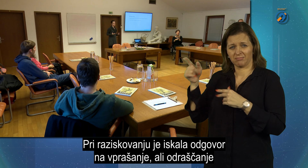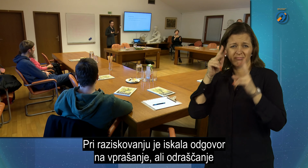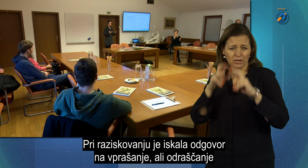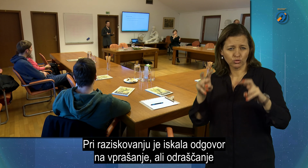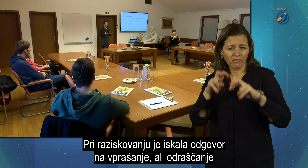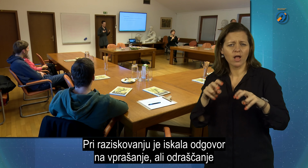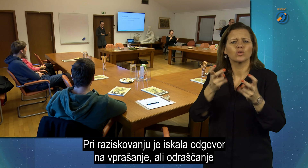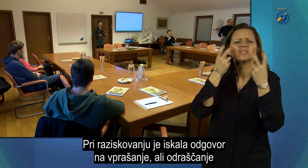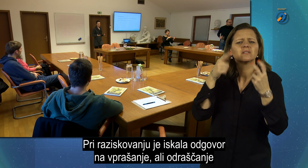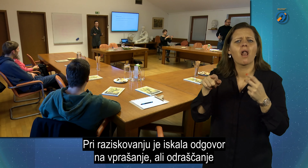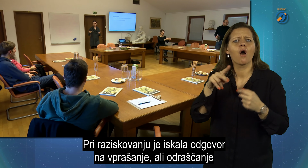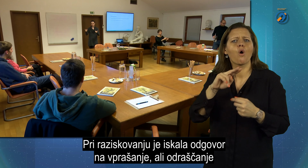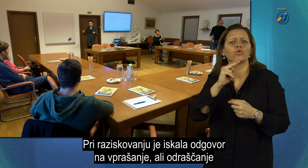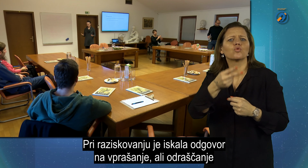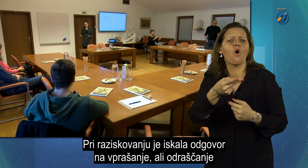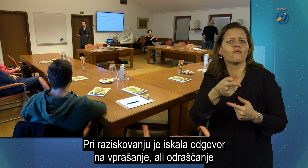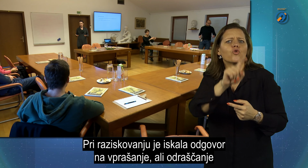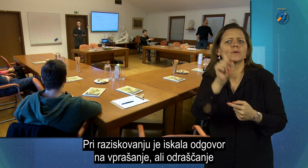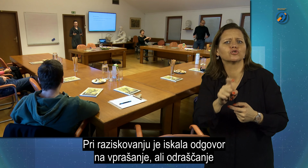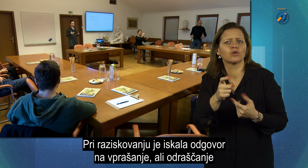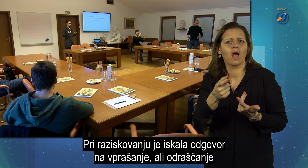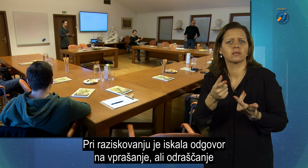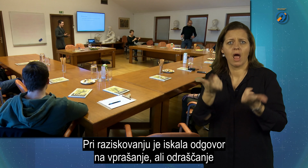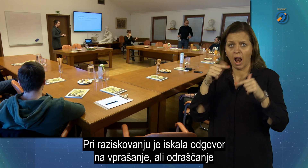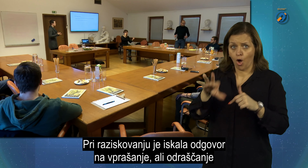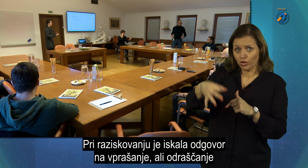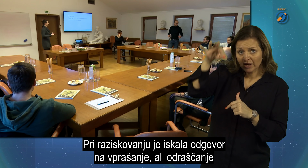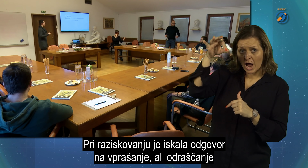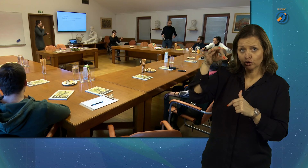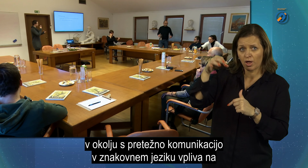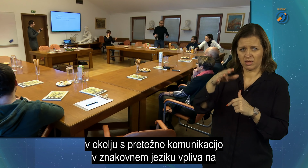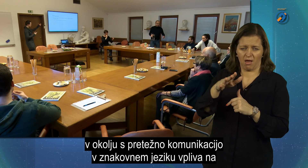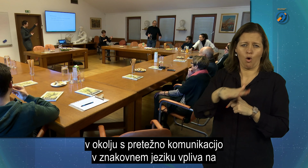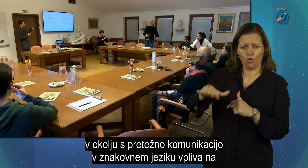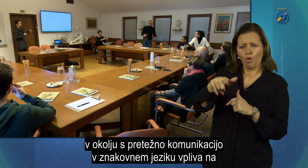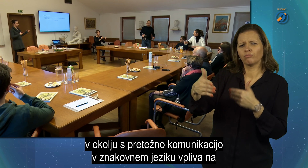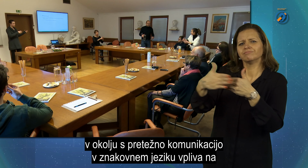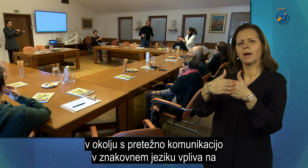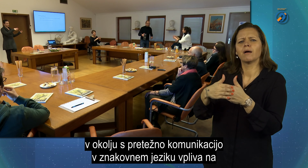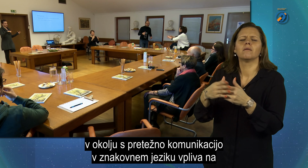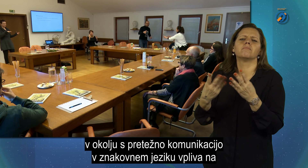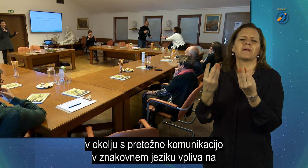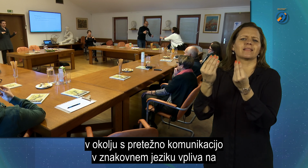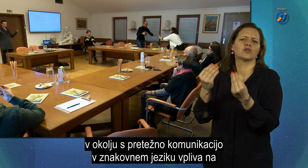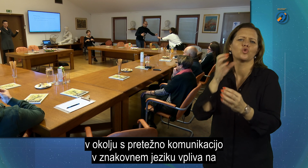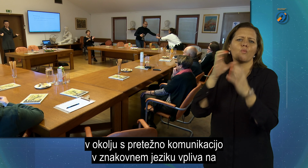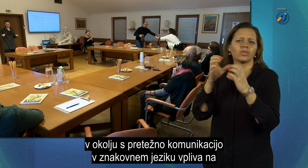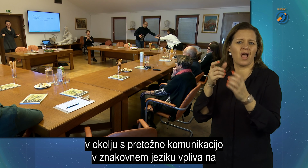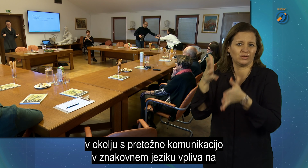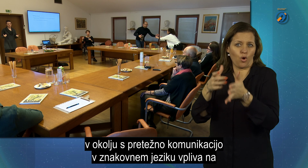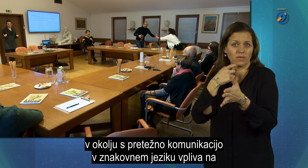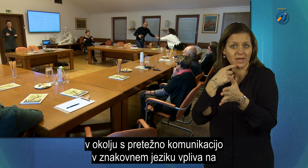Pri raziskovanju je iskala odgovor na vprašanje, ali odraščanje v okolju s pretežno komunikacijo v znakovnem